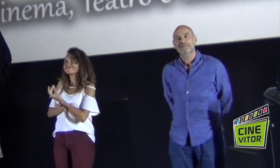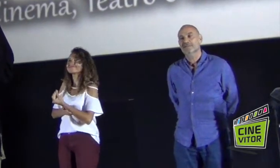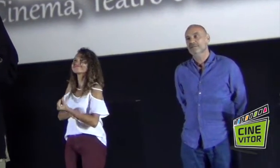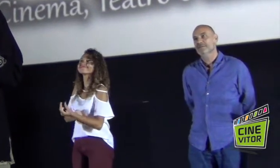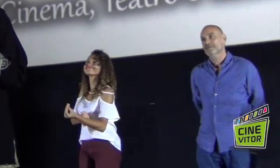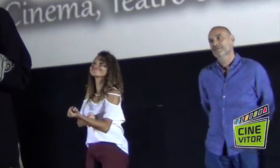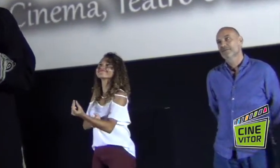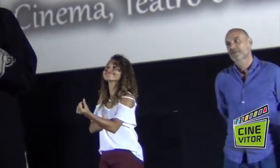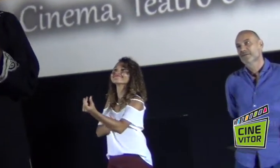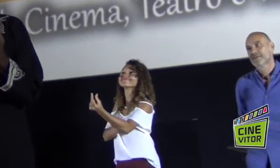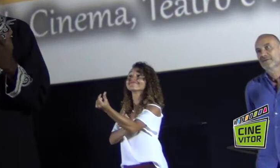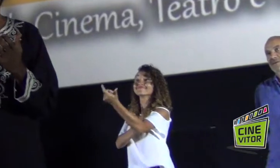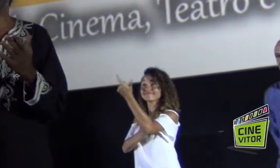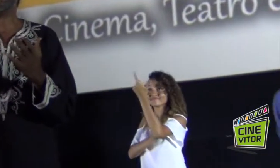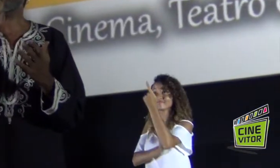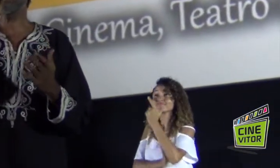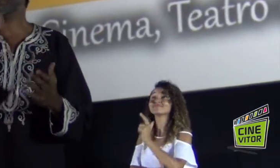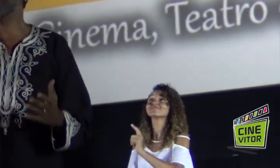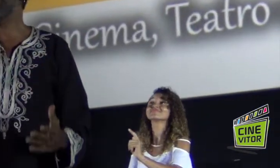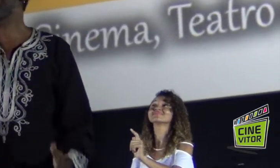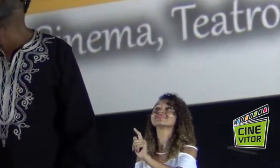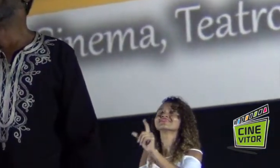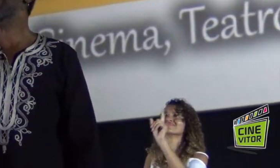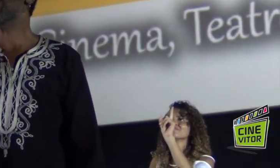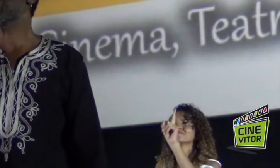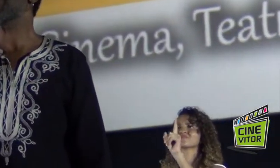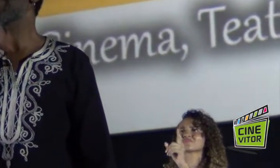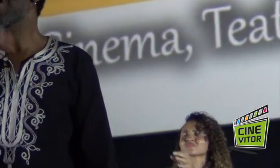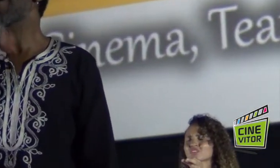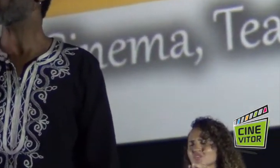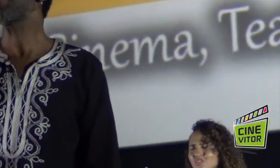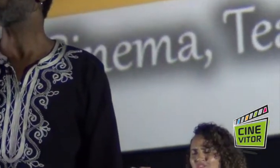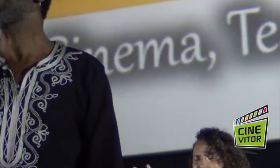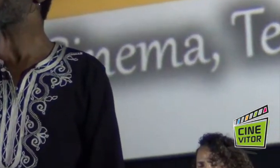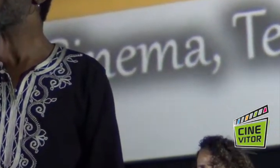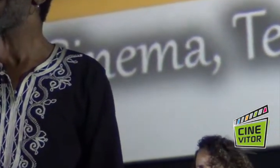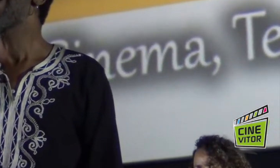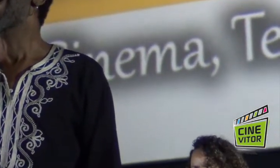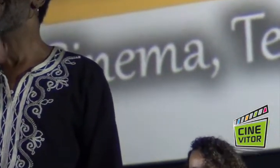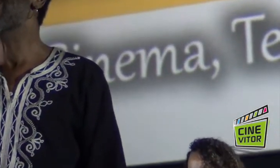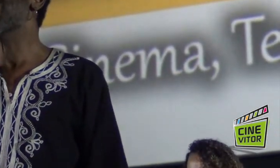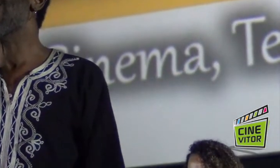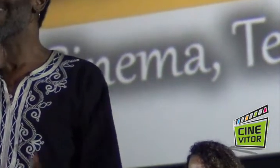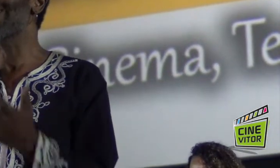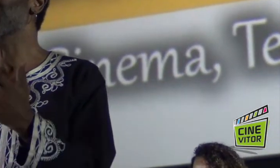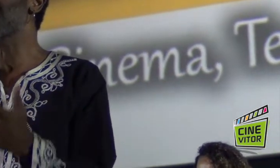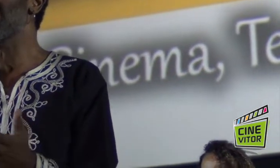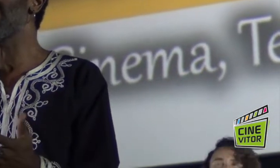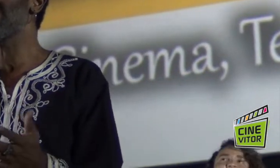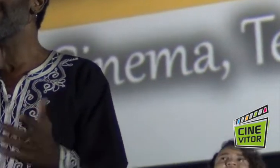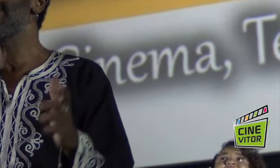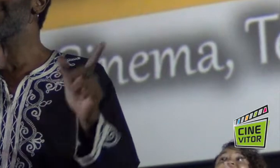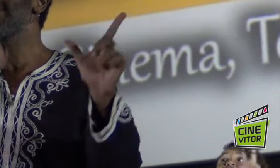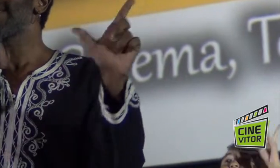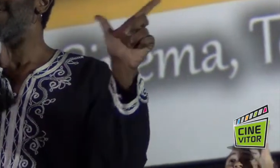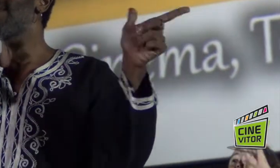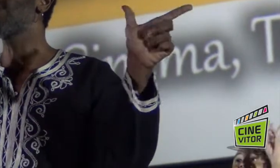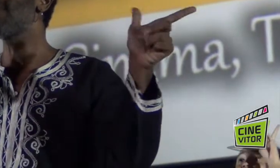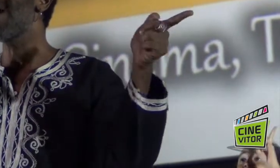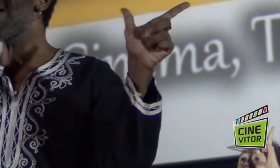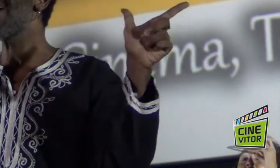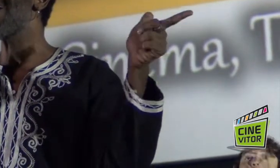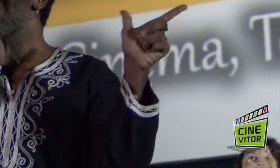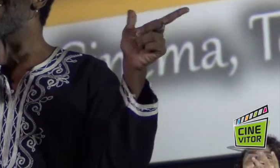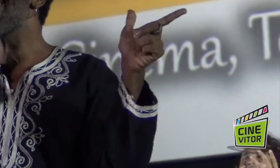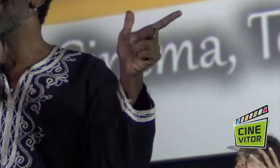novamente. É o juízo final, a história do bem e